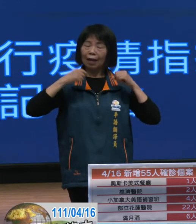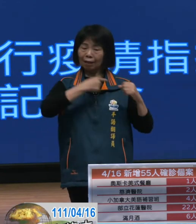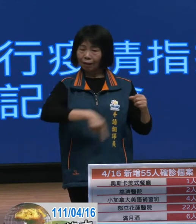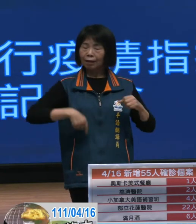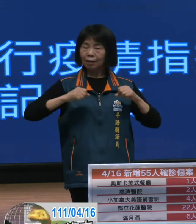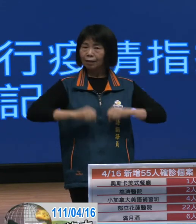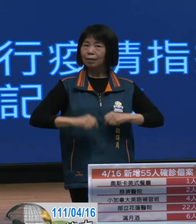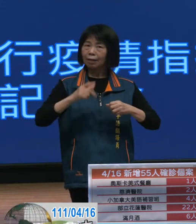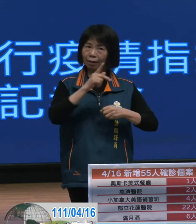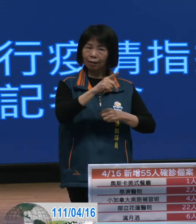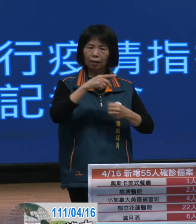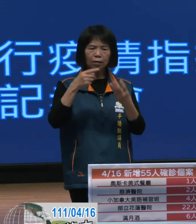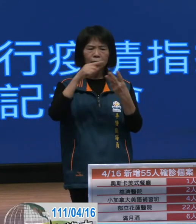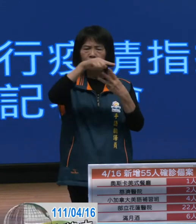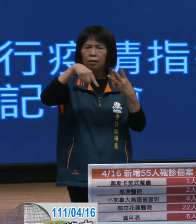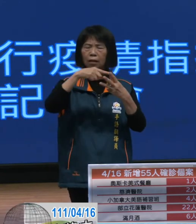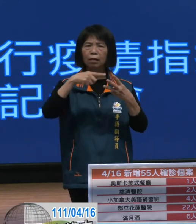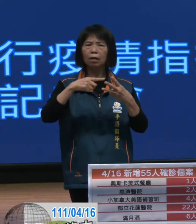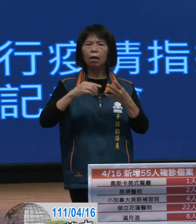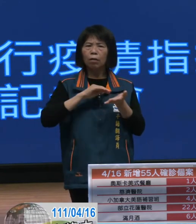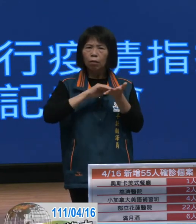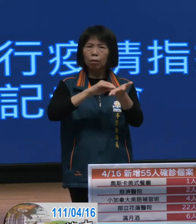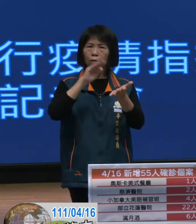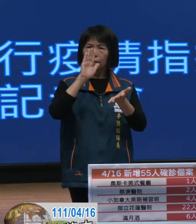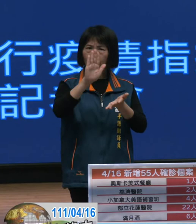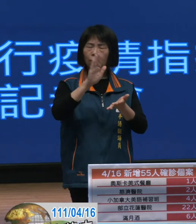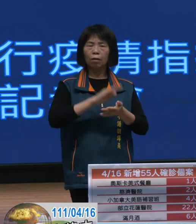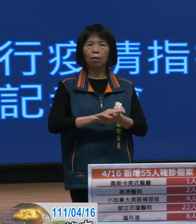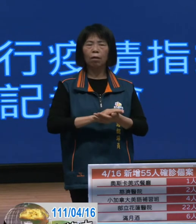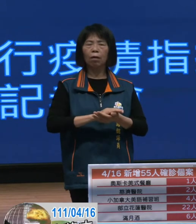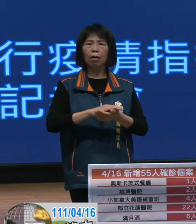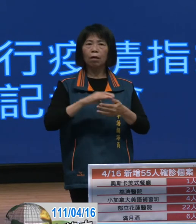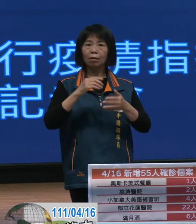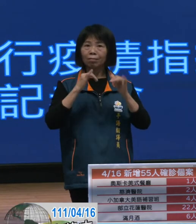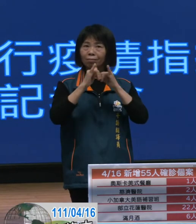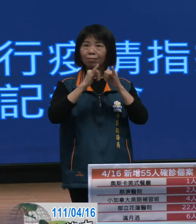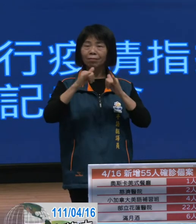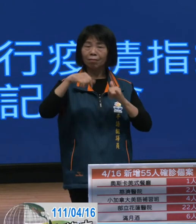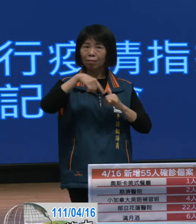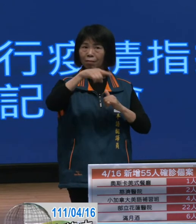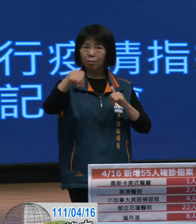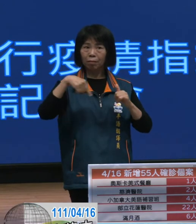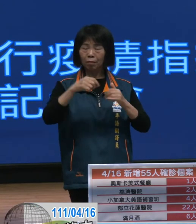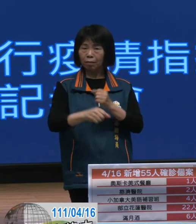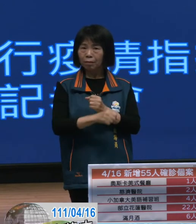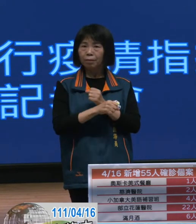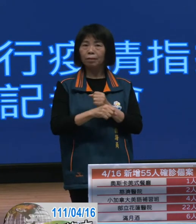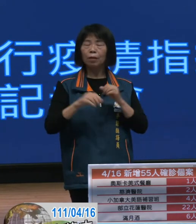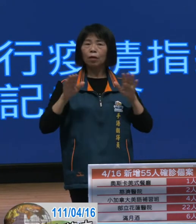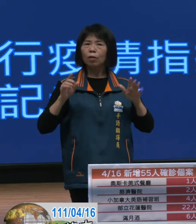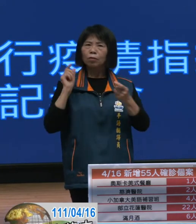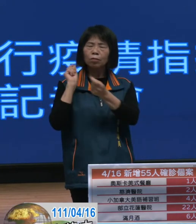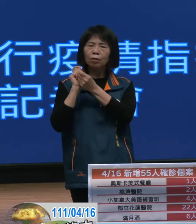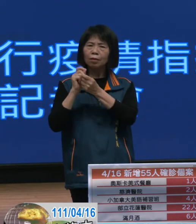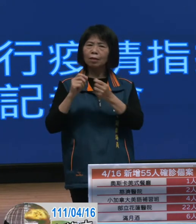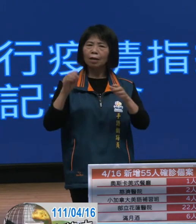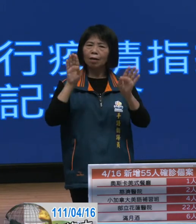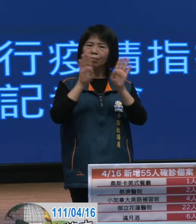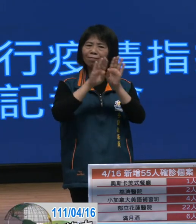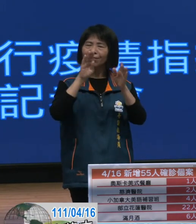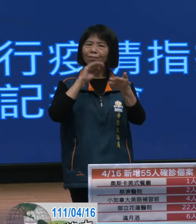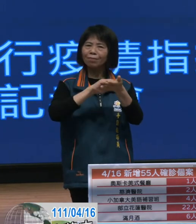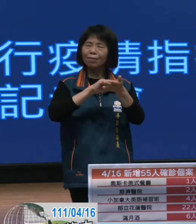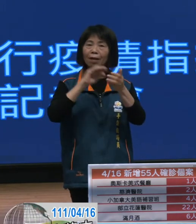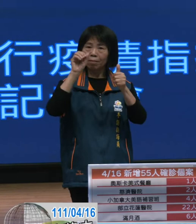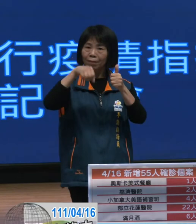诊的民众，请速到我们现在目前这两天在门头医院还有设的筛检站去做筛